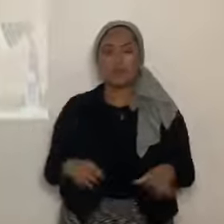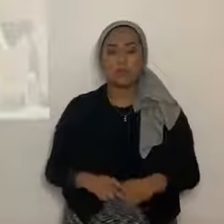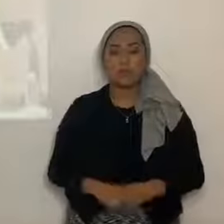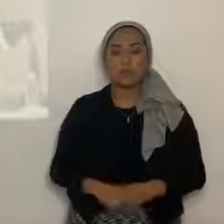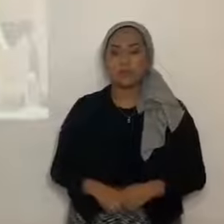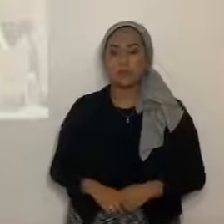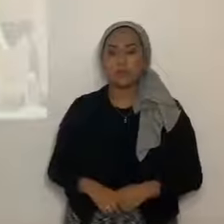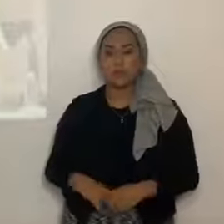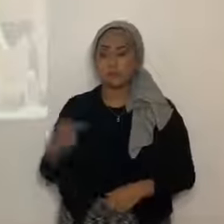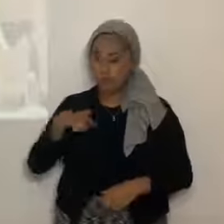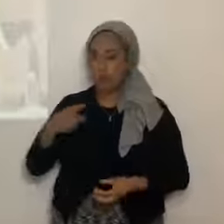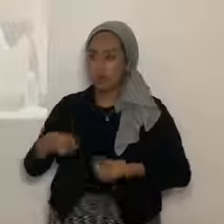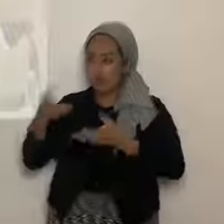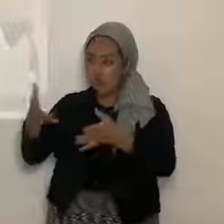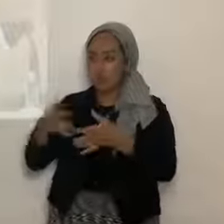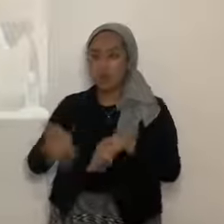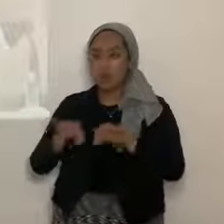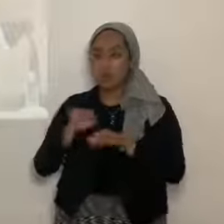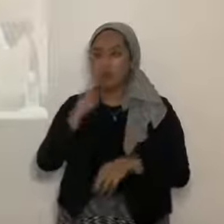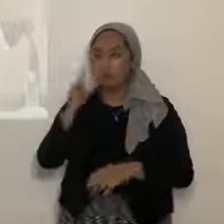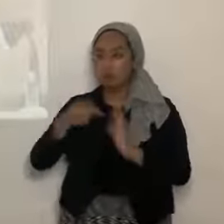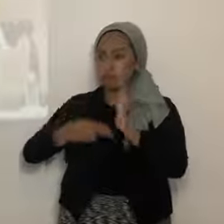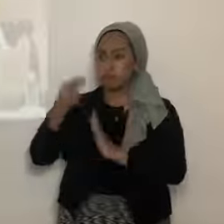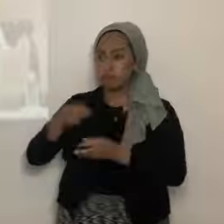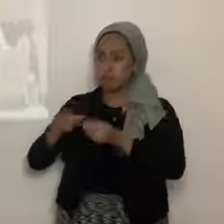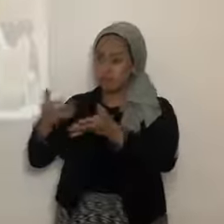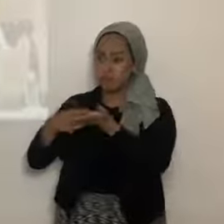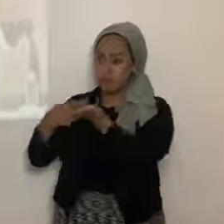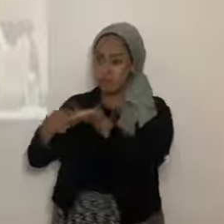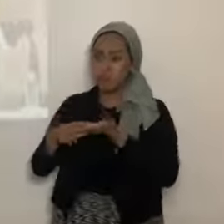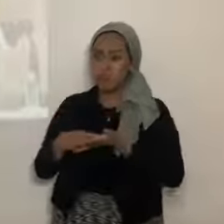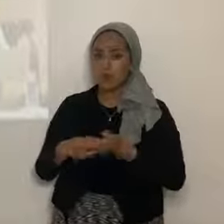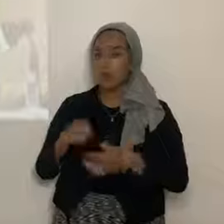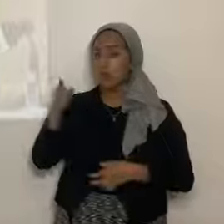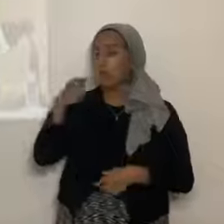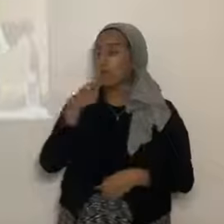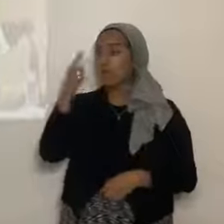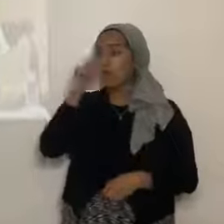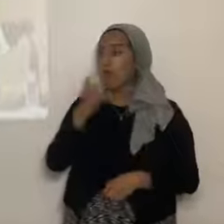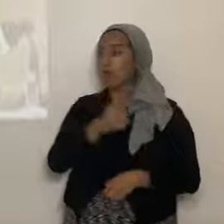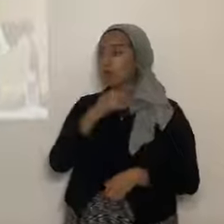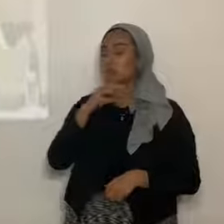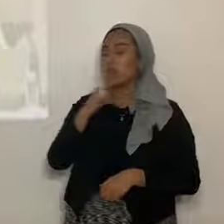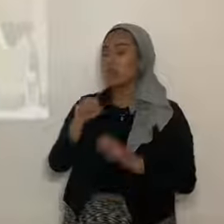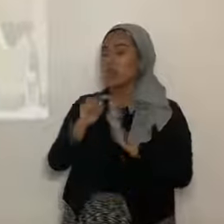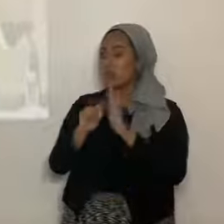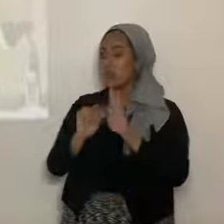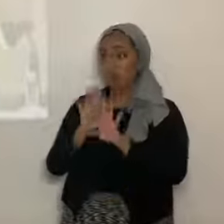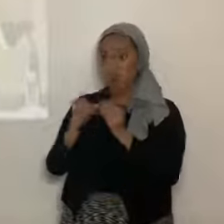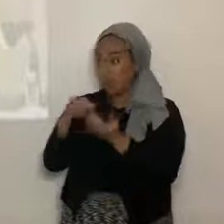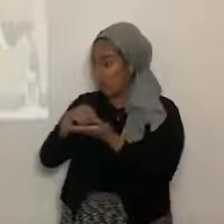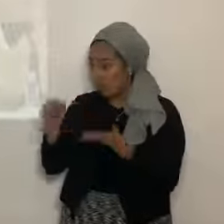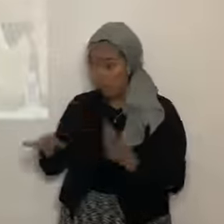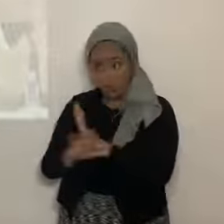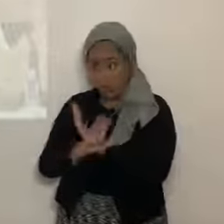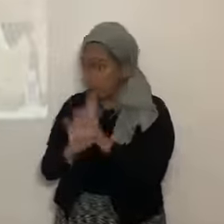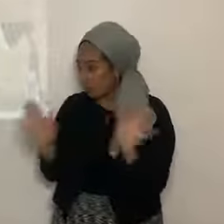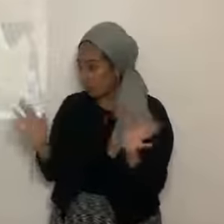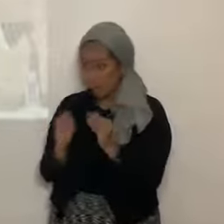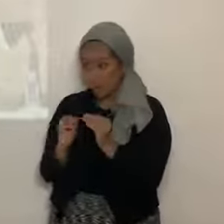pero hay que decir, al pan pan y al vino vino. No es que para nosotros el Antiguo Testamento ya no, ¿Allá no? No, nada, no. Nosotros